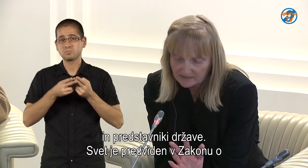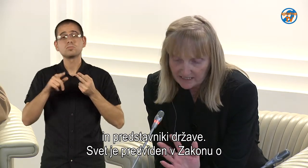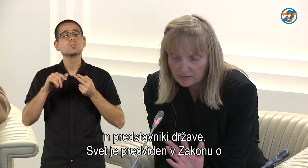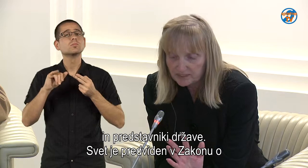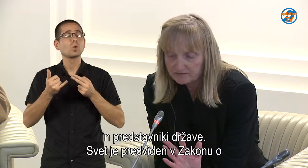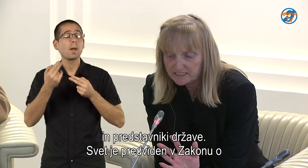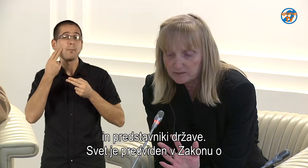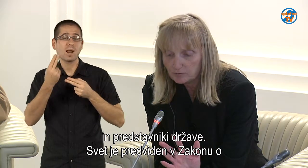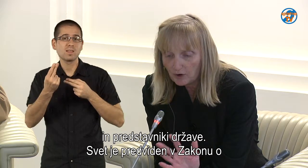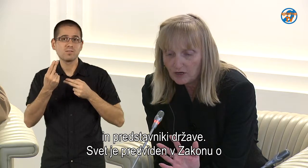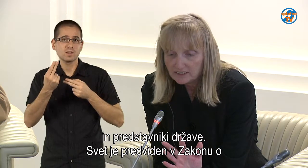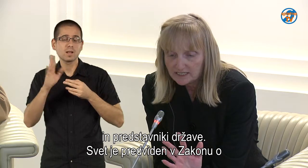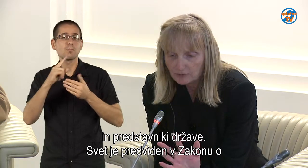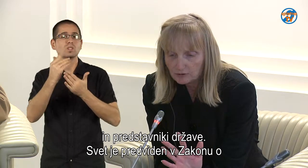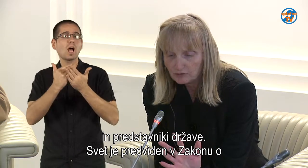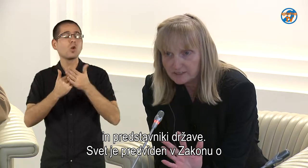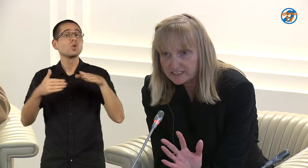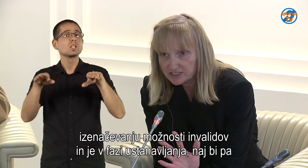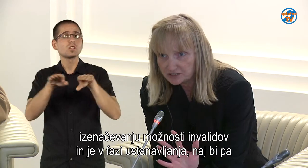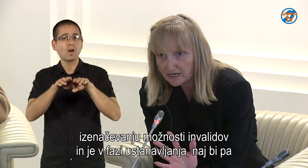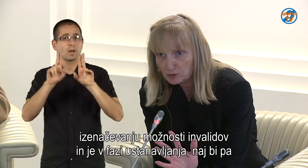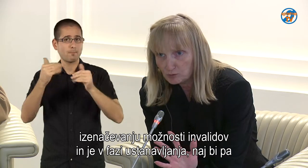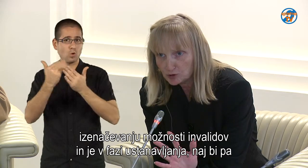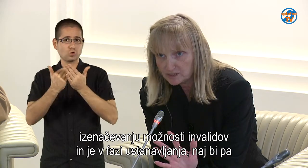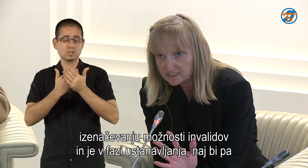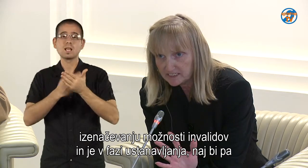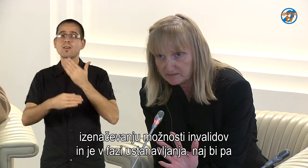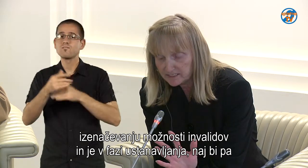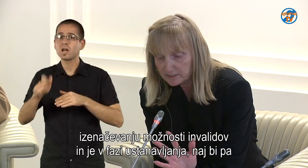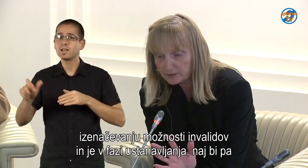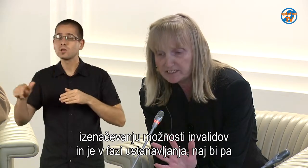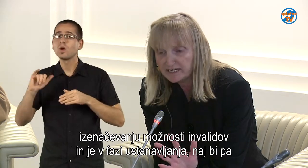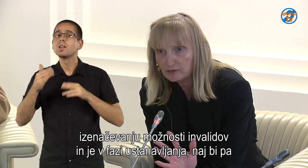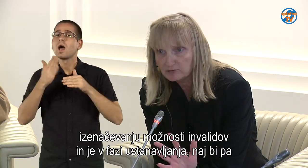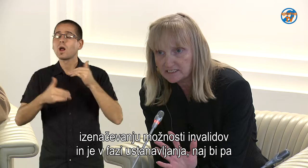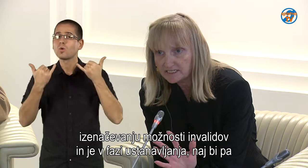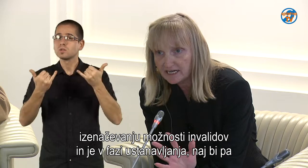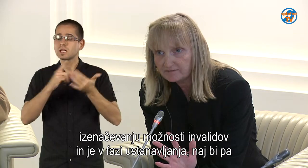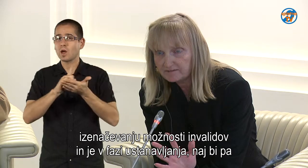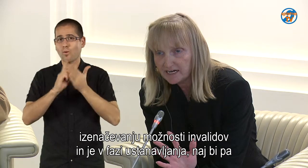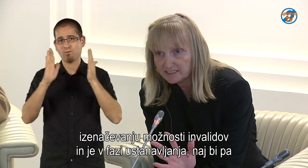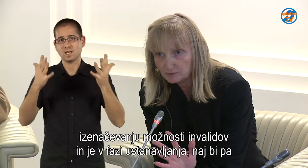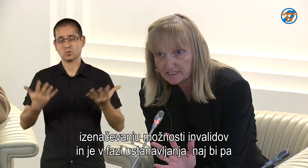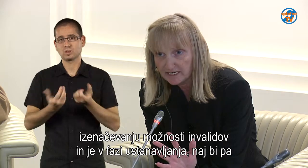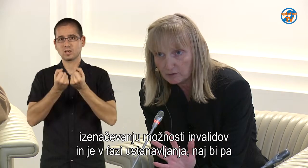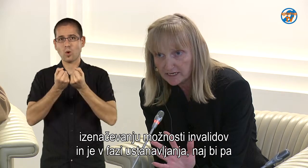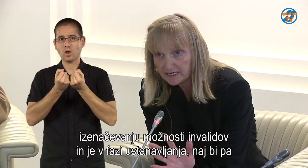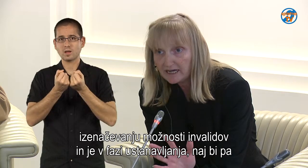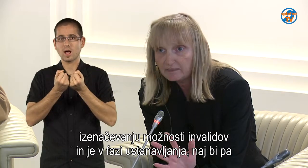svet je predviden po zakonu o izenačevanju možnosti invalidov in je ravno sedaj v fazi ustanavljanja, naj